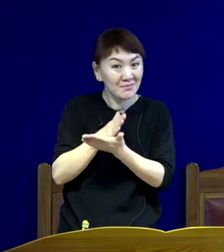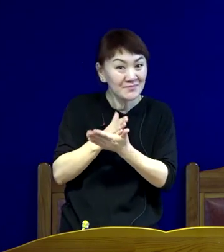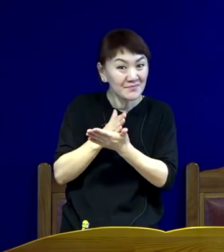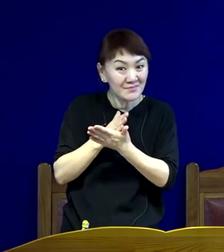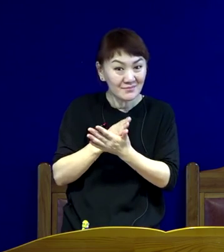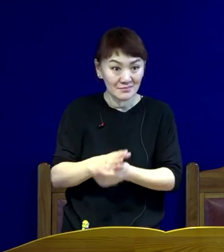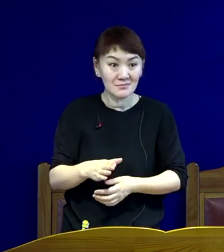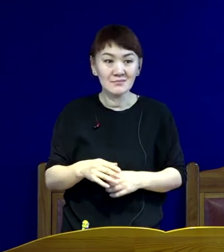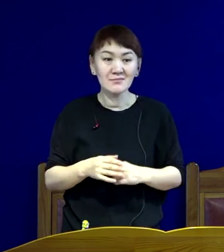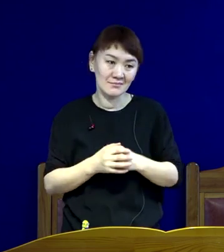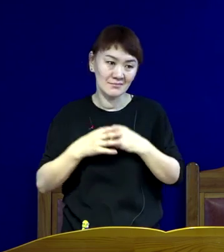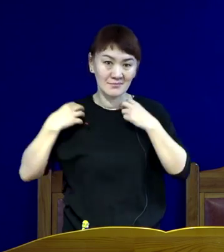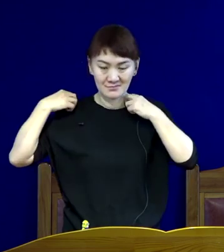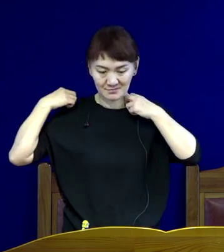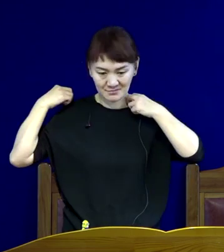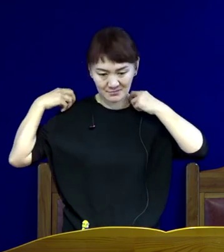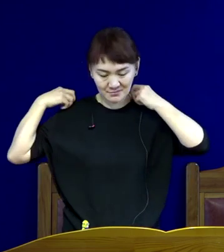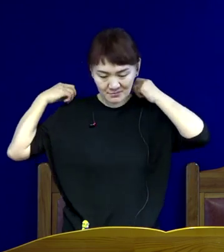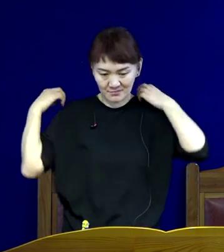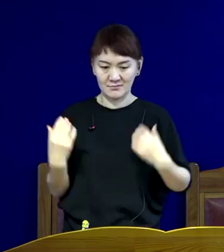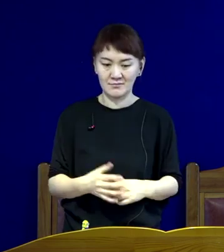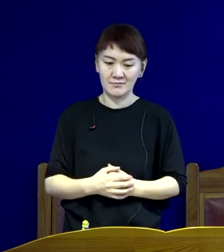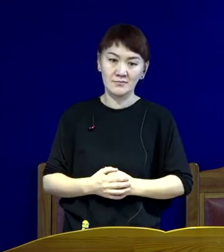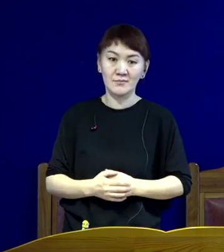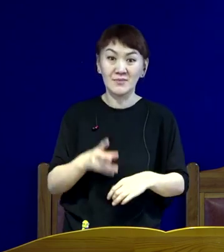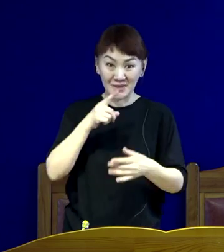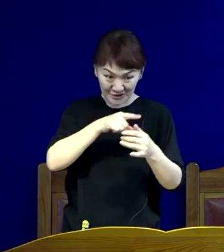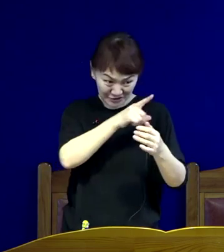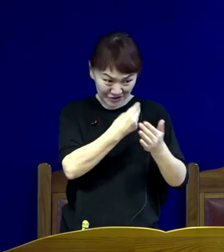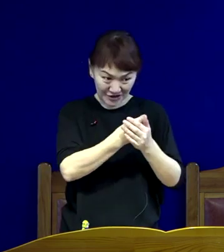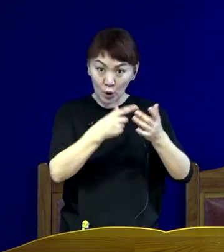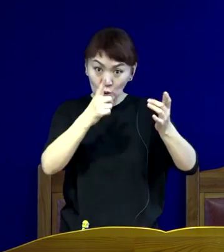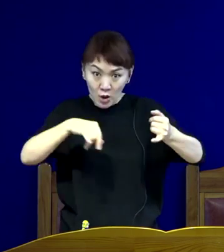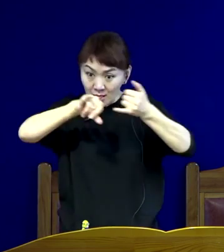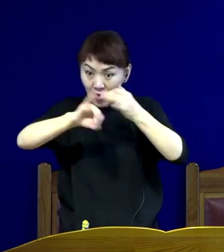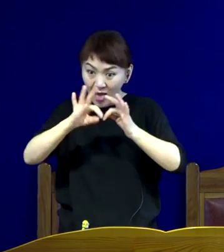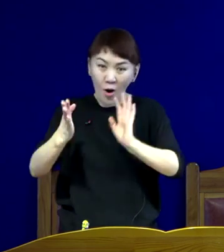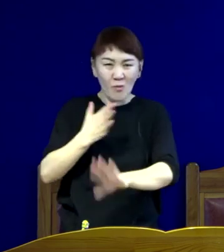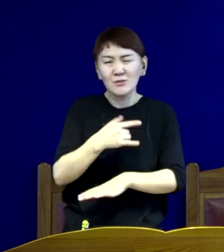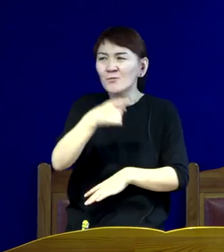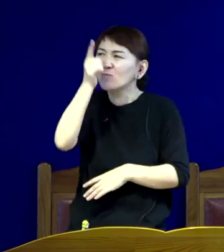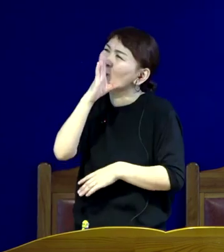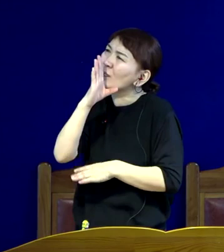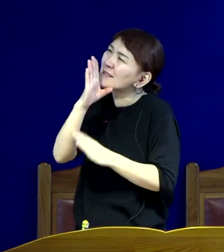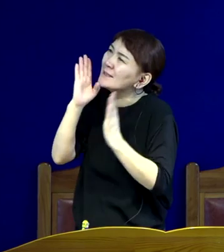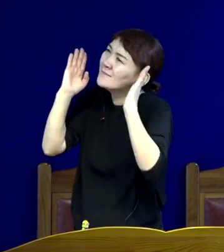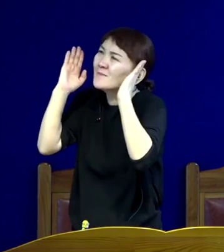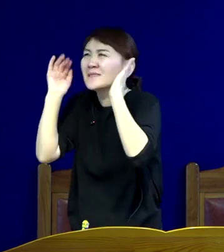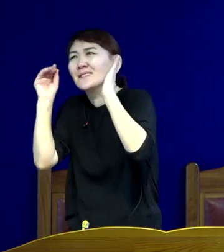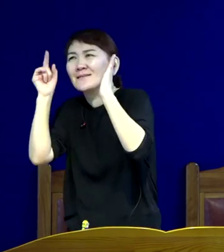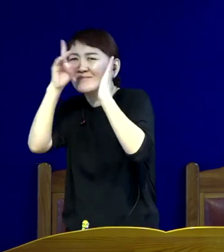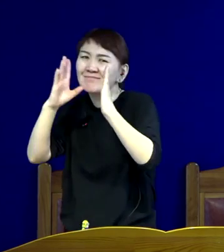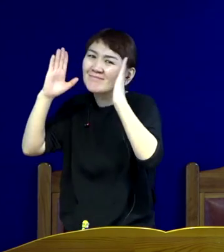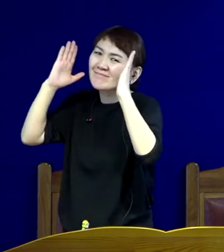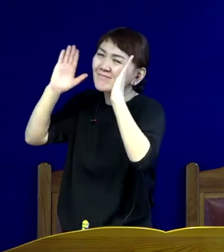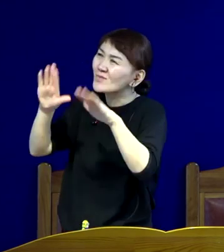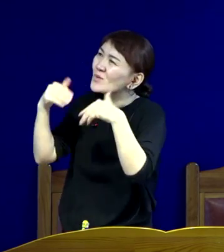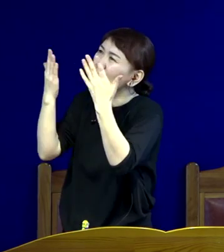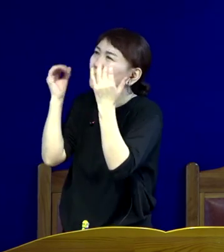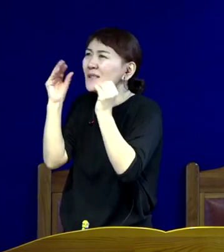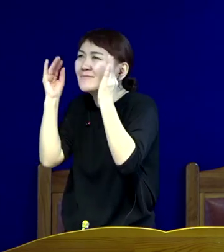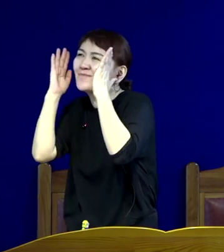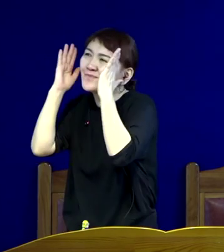Хадамд гараагүй хүн яавал Бурхны ажилд илүү хичээх вэ гэж боддог? Харин хадамд гарсан хүн яавал илүү ихнэрэ баярлуулах вэ